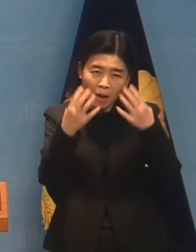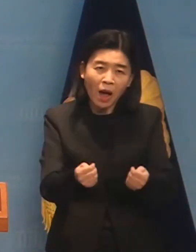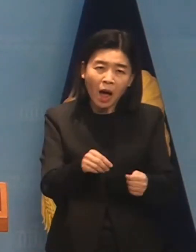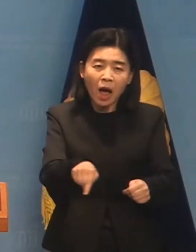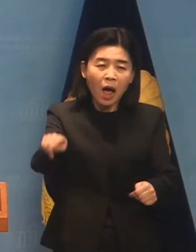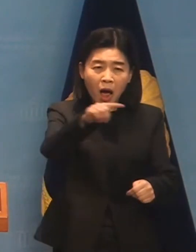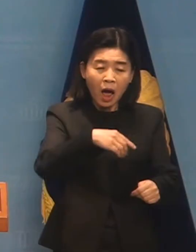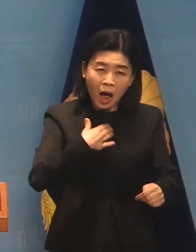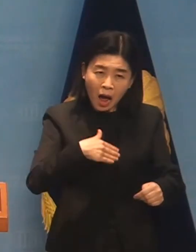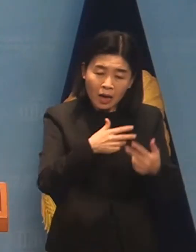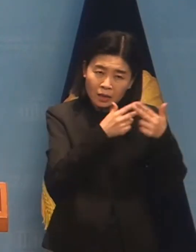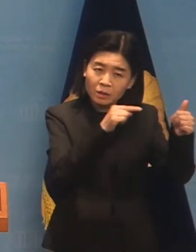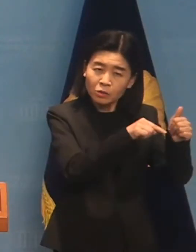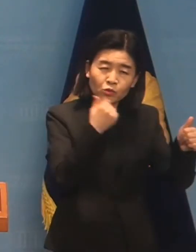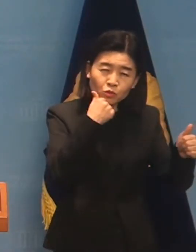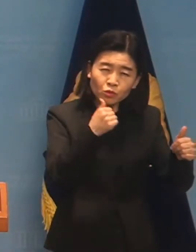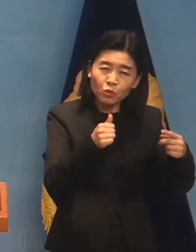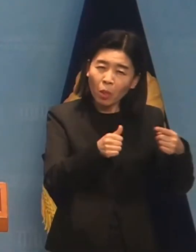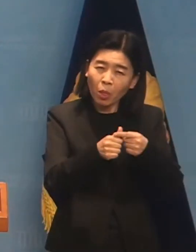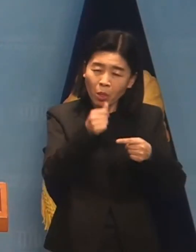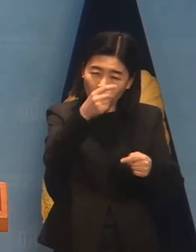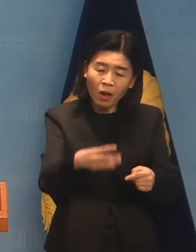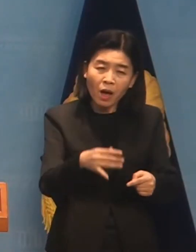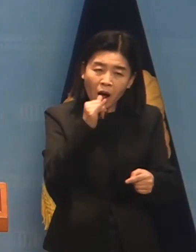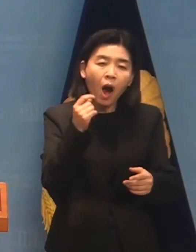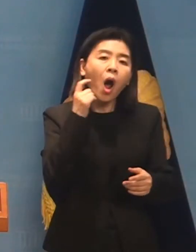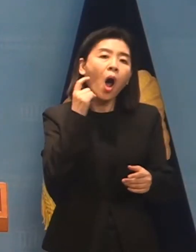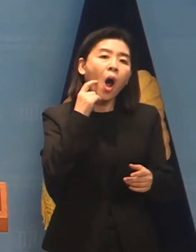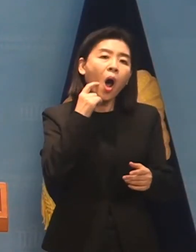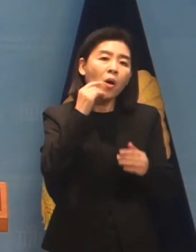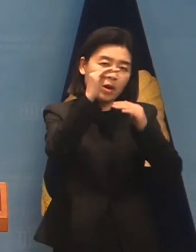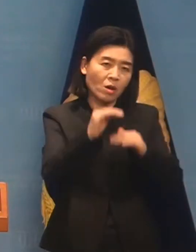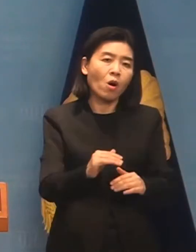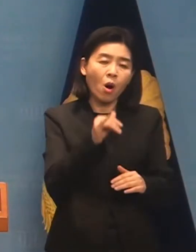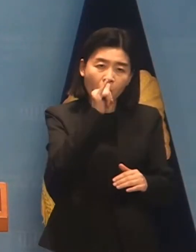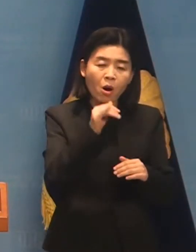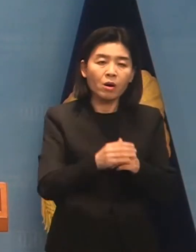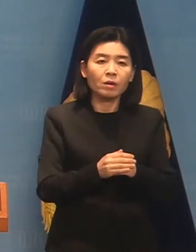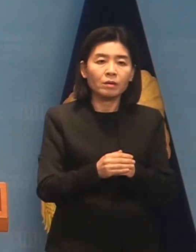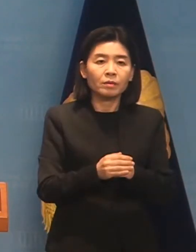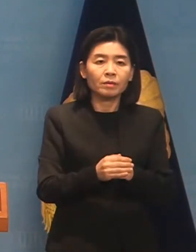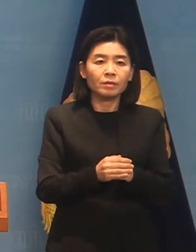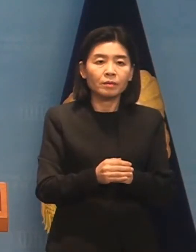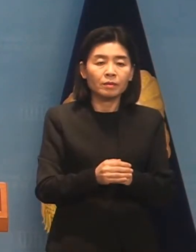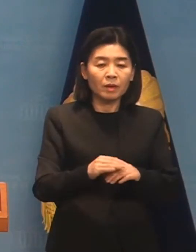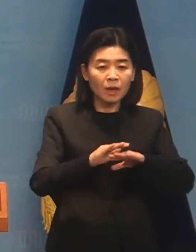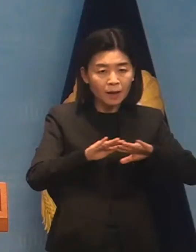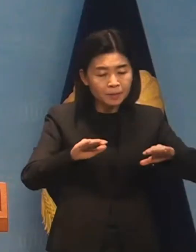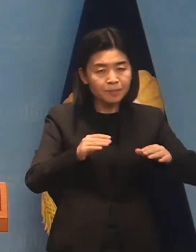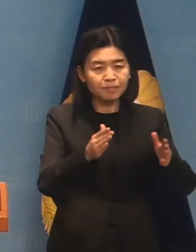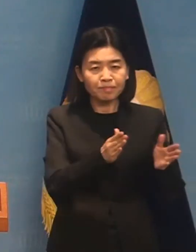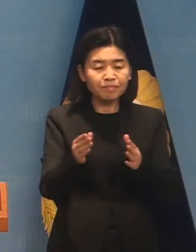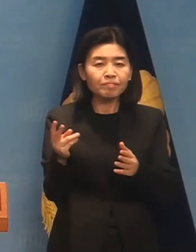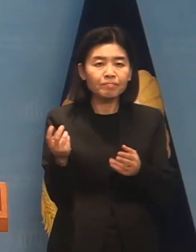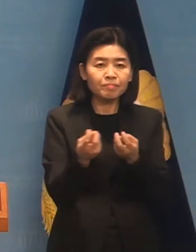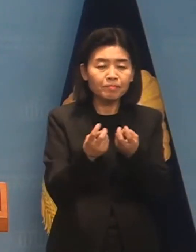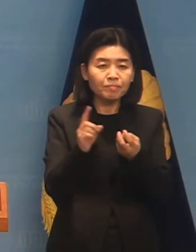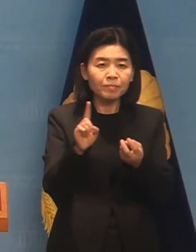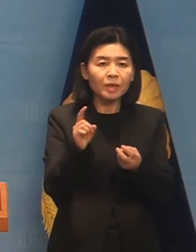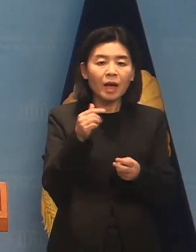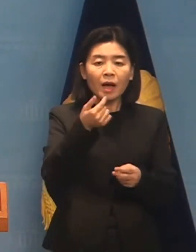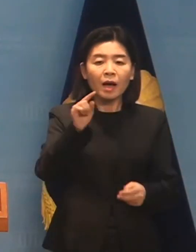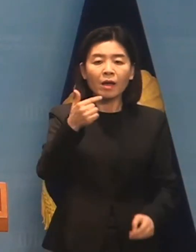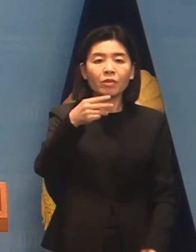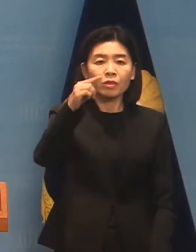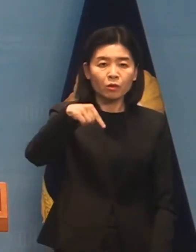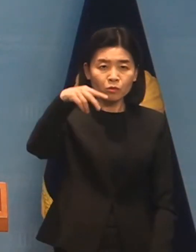식으로 여러 명 죽임이라는 허위 내용을 담고 있습니다. 가짜뉴스 대응당 주요 대응 현황 보고드리겠습니다. 한덕수 후보 허위사실